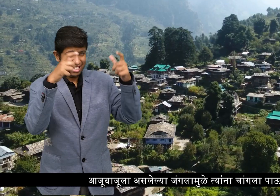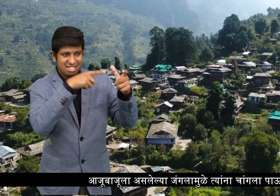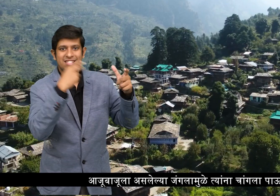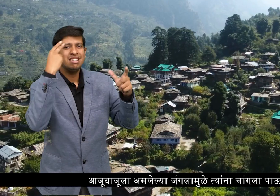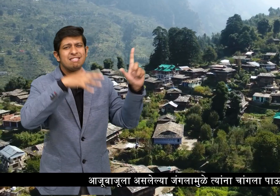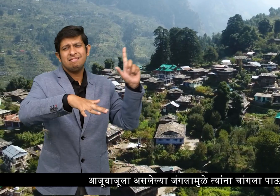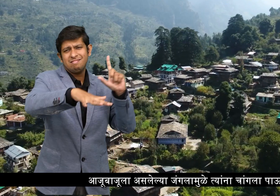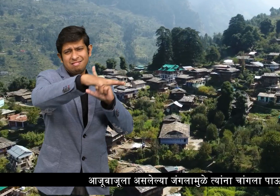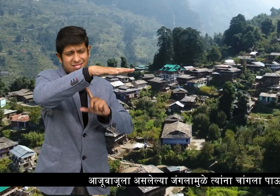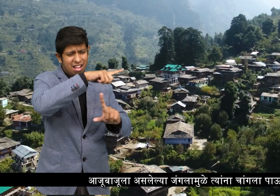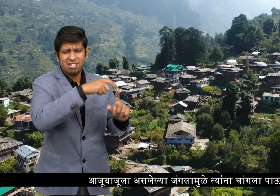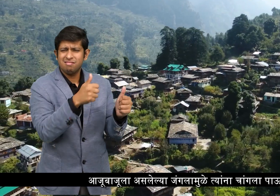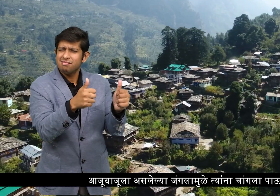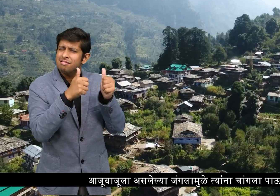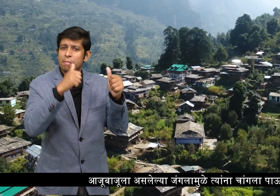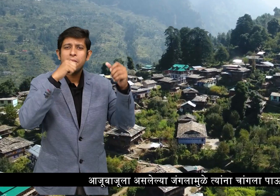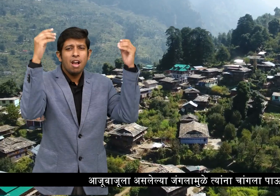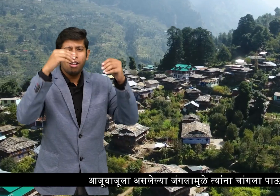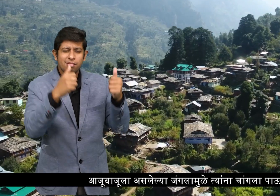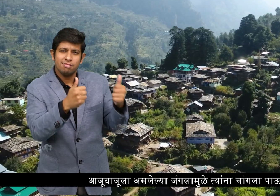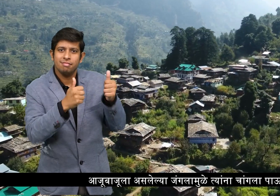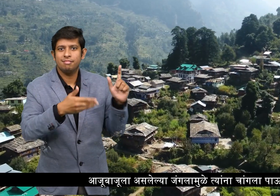आजूबाजूला असलेल्या जंगलांमुळे त्यांना चांगला पाऊस पडतो.